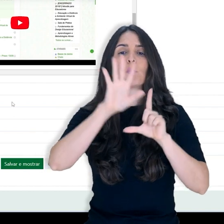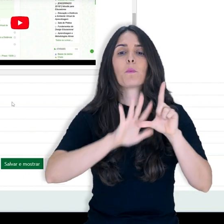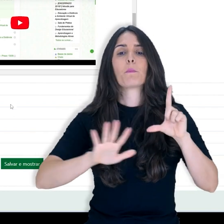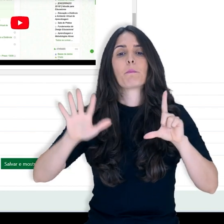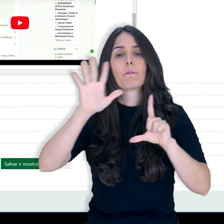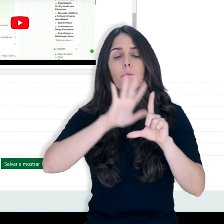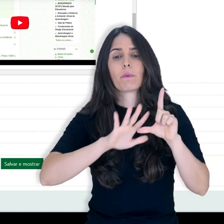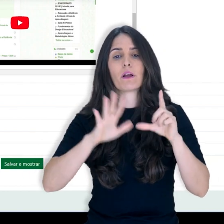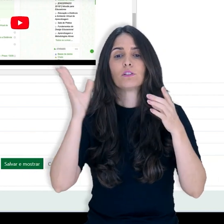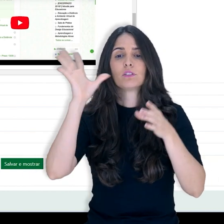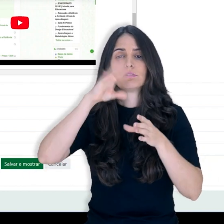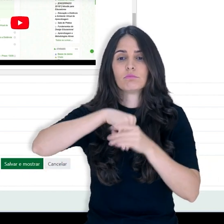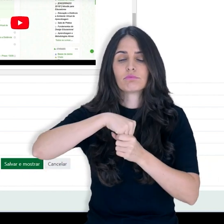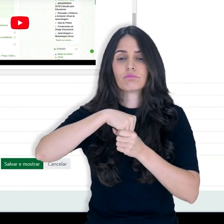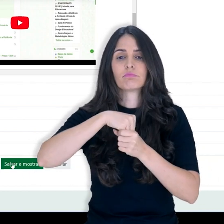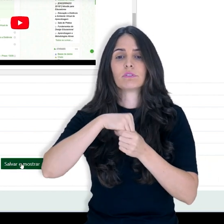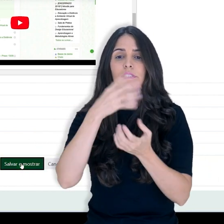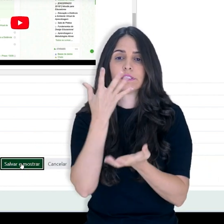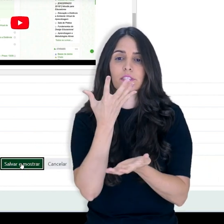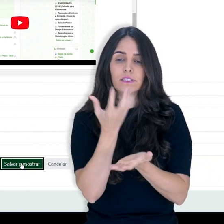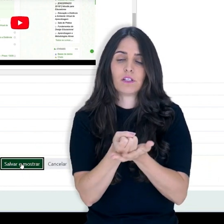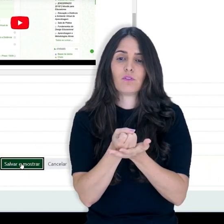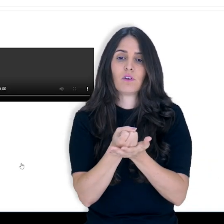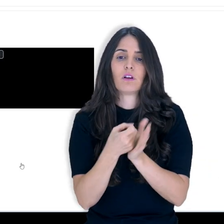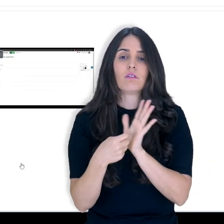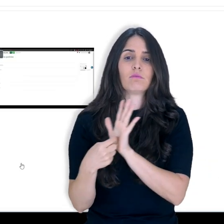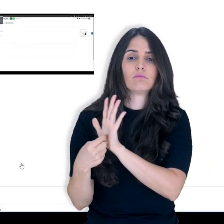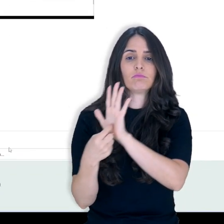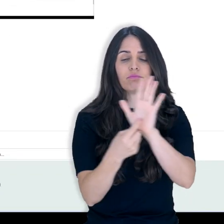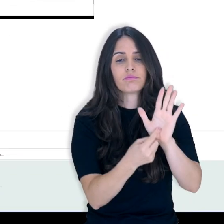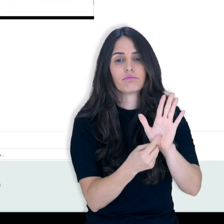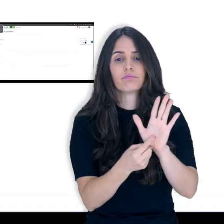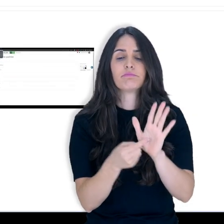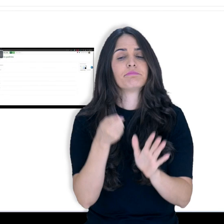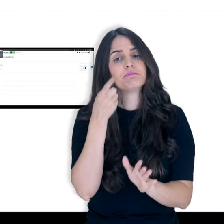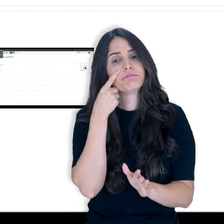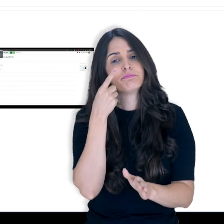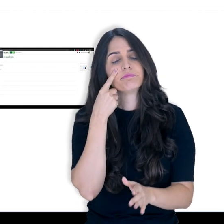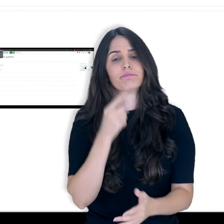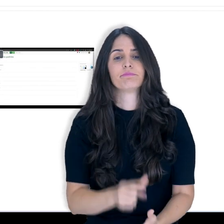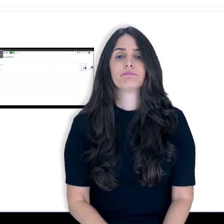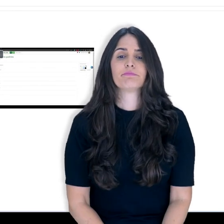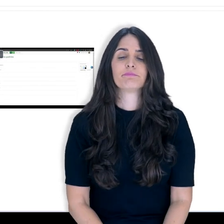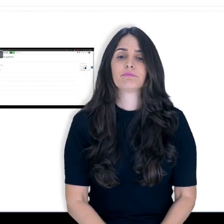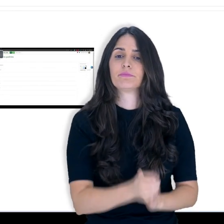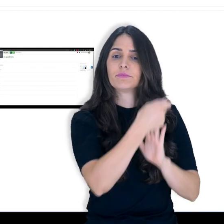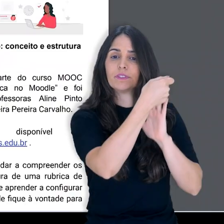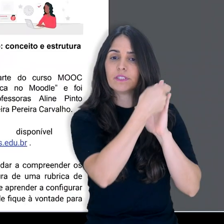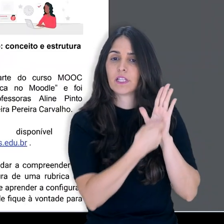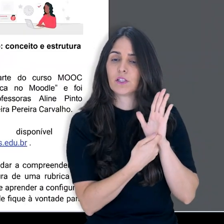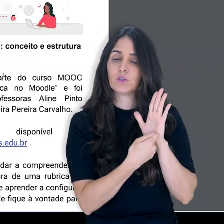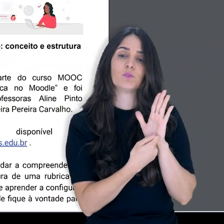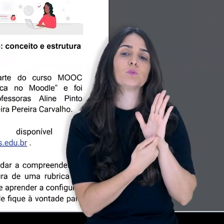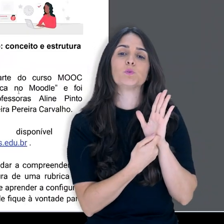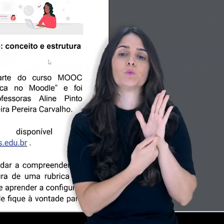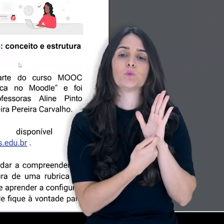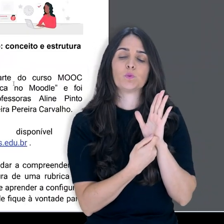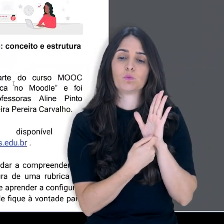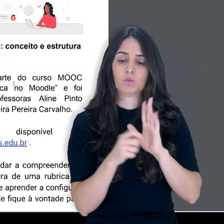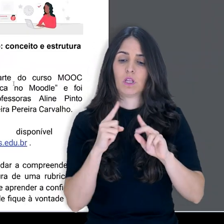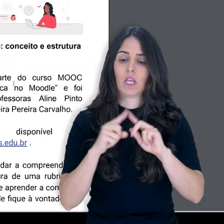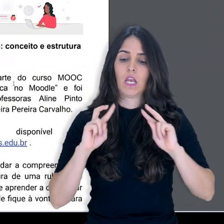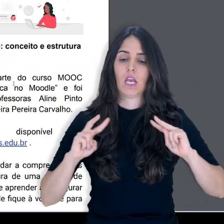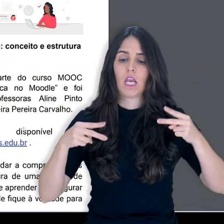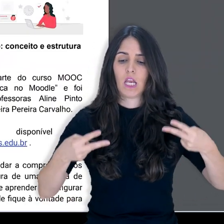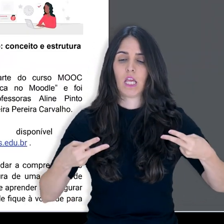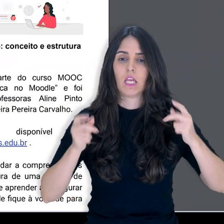página e eu vou salvar então e mostrar Então veja que eu tenho aqui o texto este link aqui